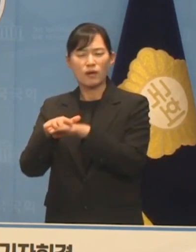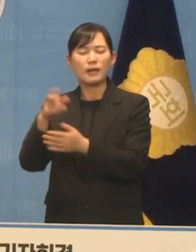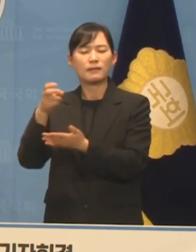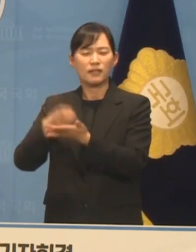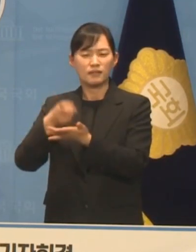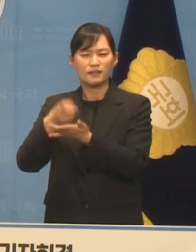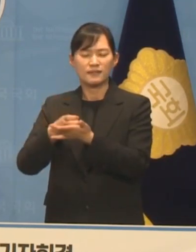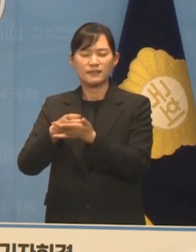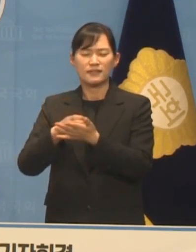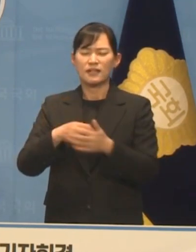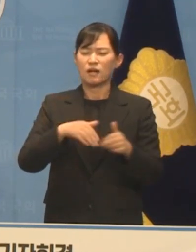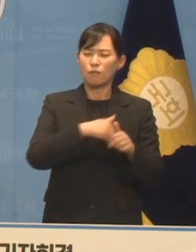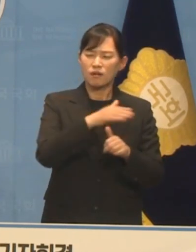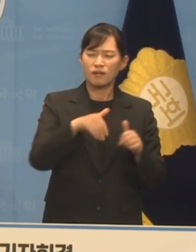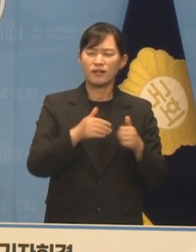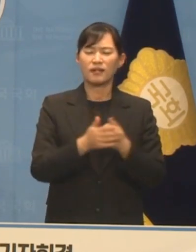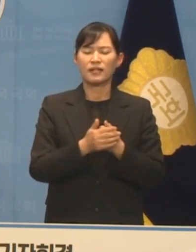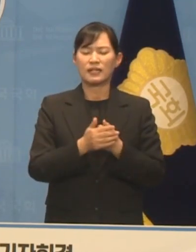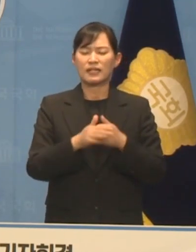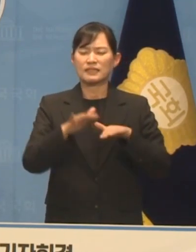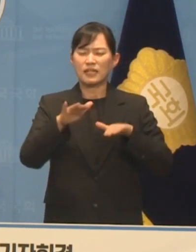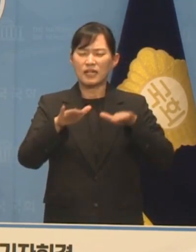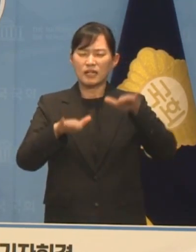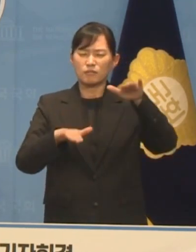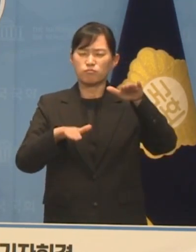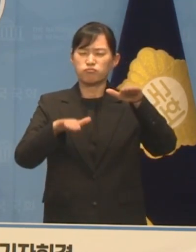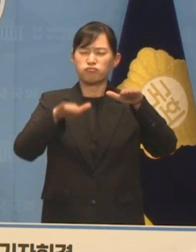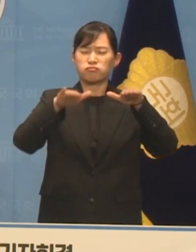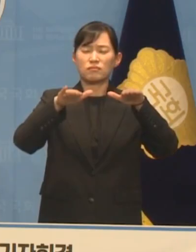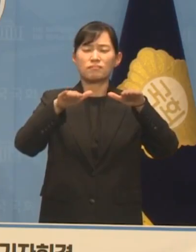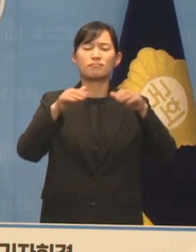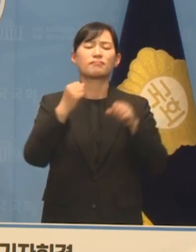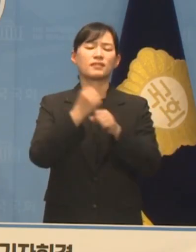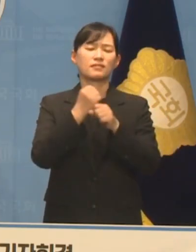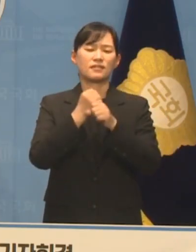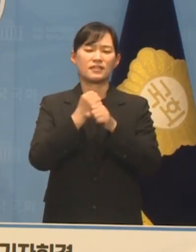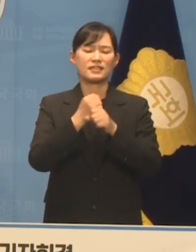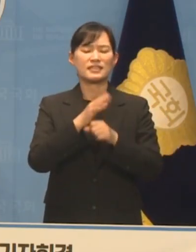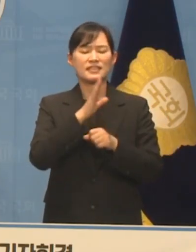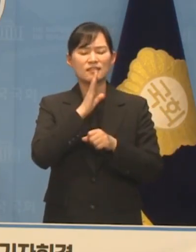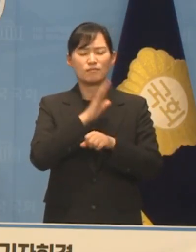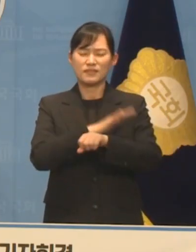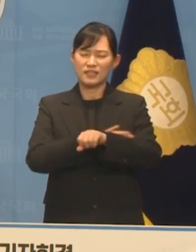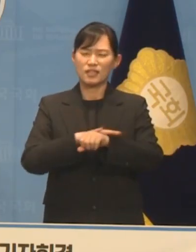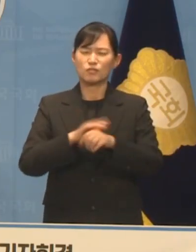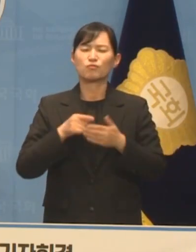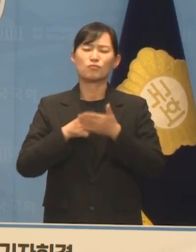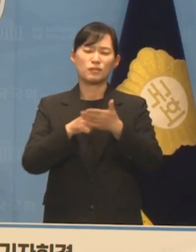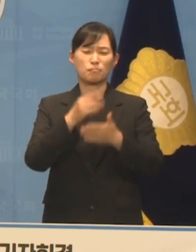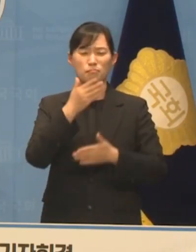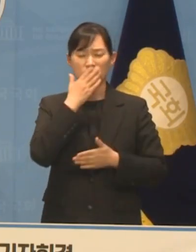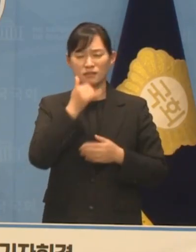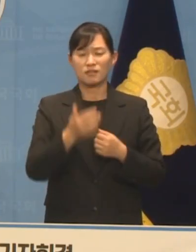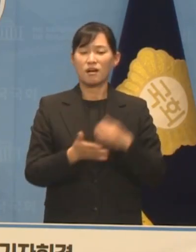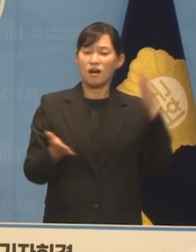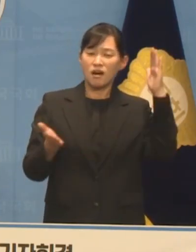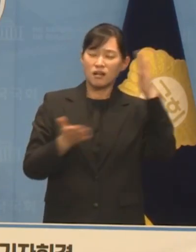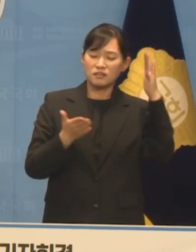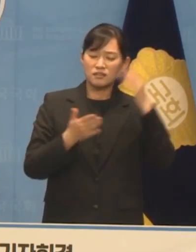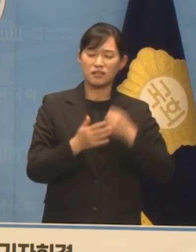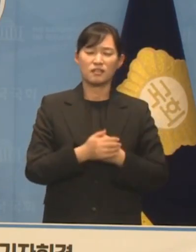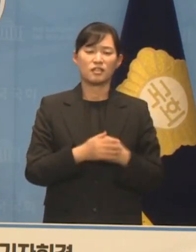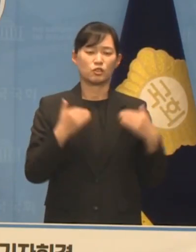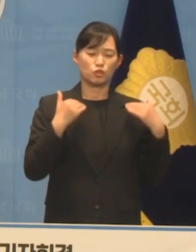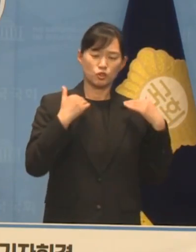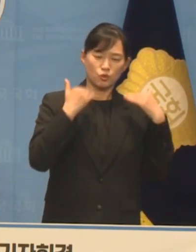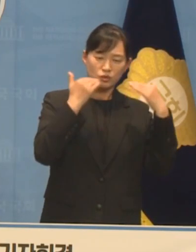현장 사이의 간극을 메워야 제대로 추진할 수 있는 상황입니다. 고교 학점제가 학생의 성장과 교육 전환을